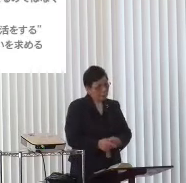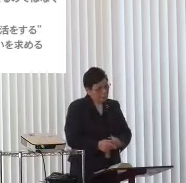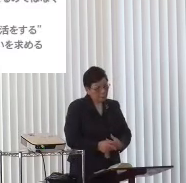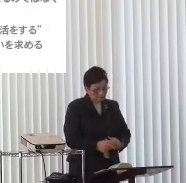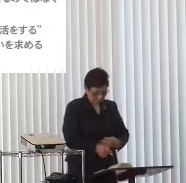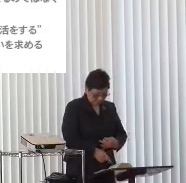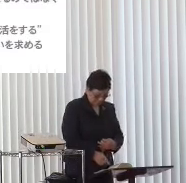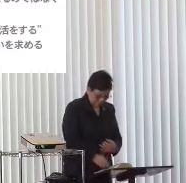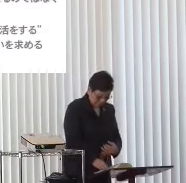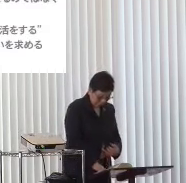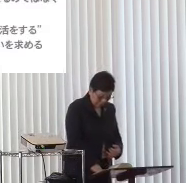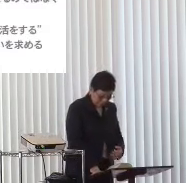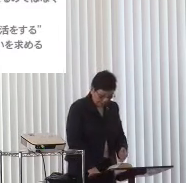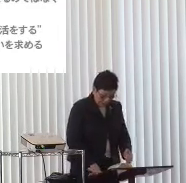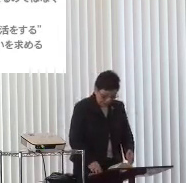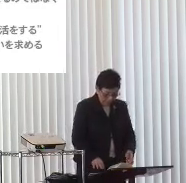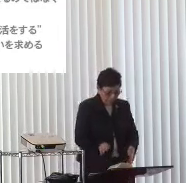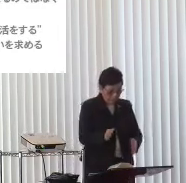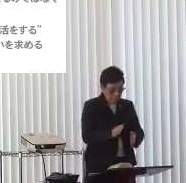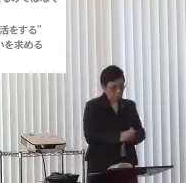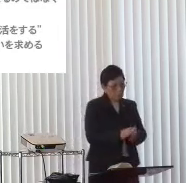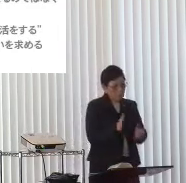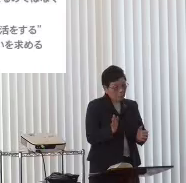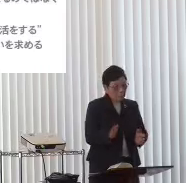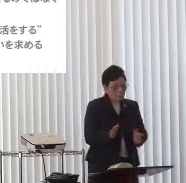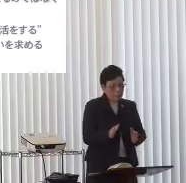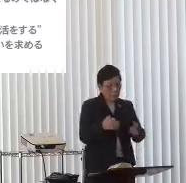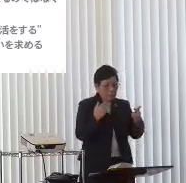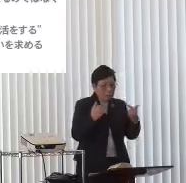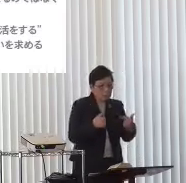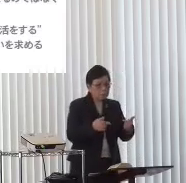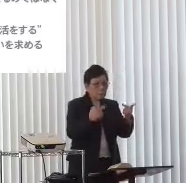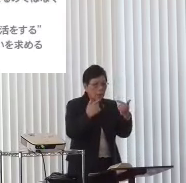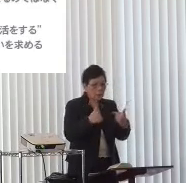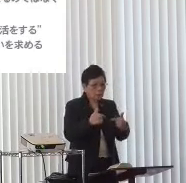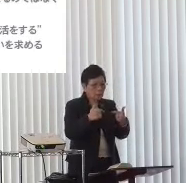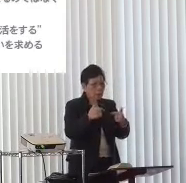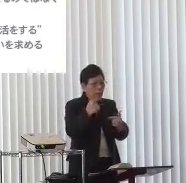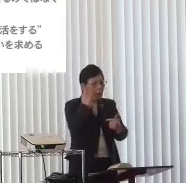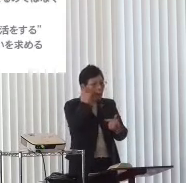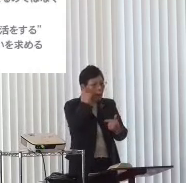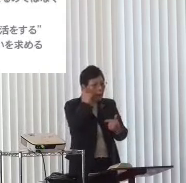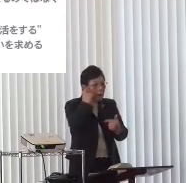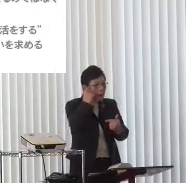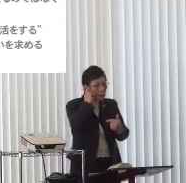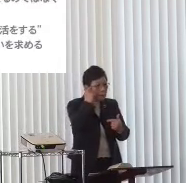。むしろ、常に考えておかなければならないことですね。